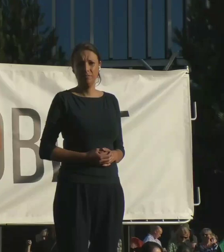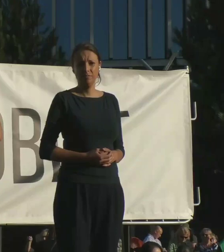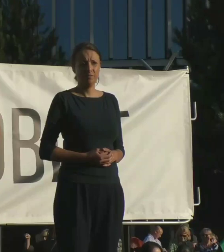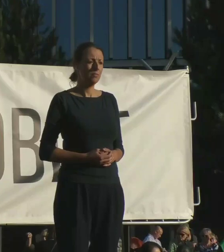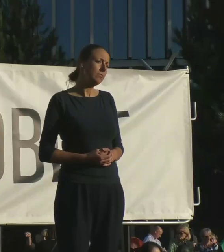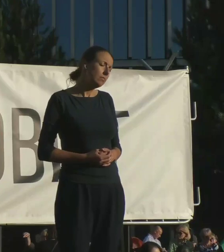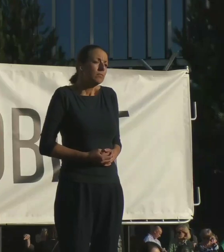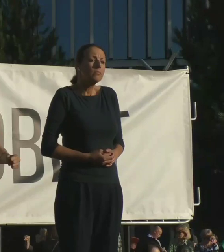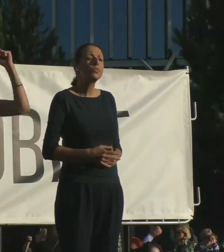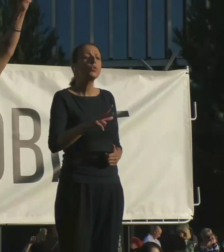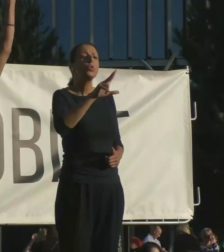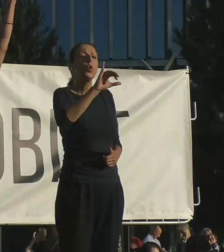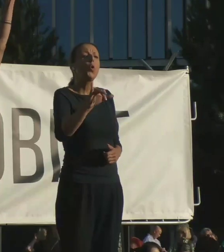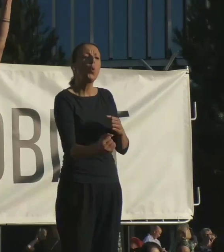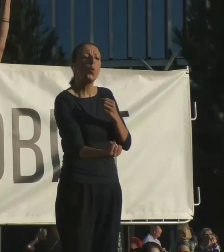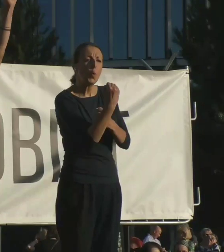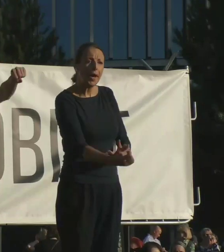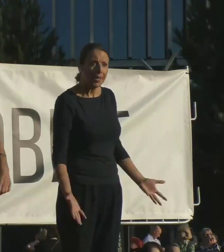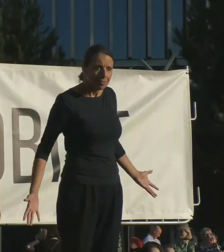Chuja mi zrobicie.